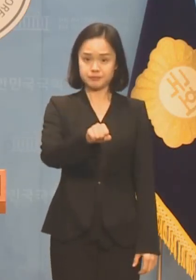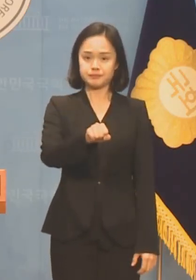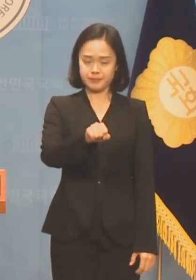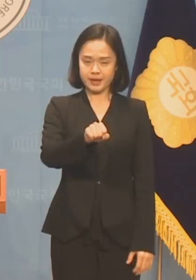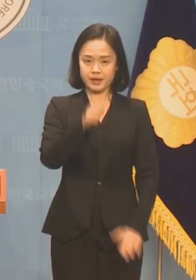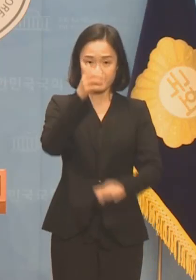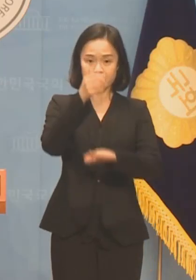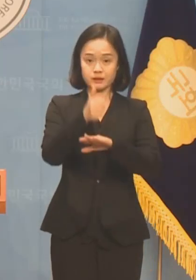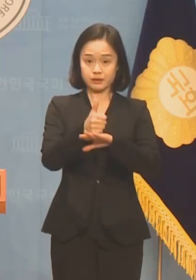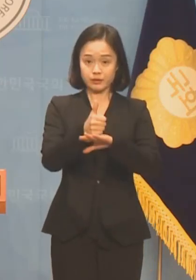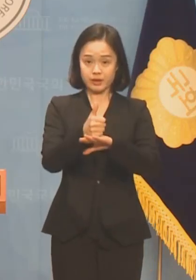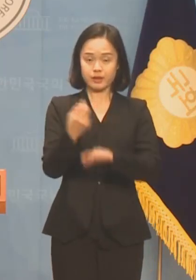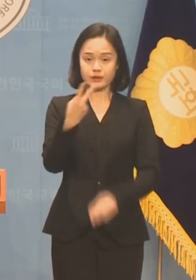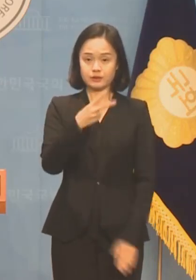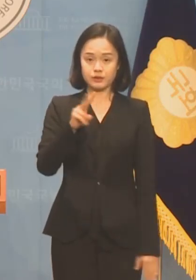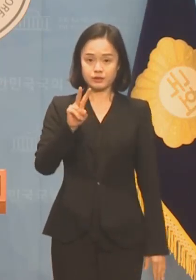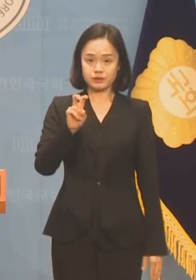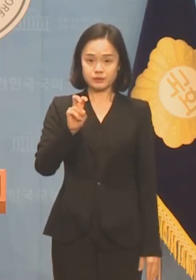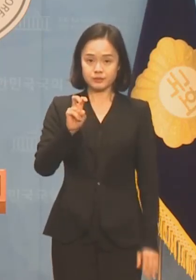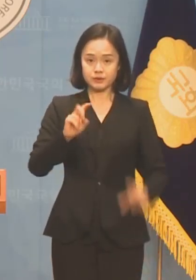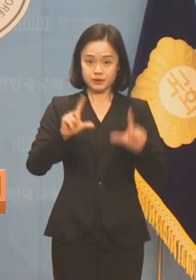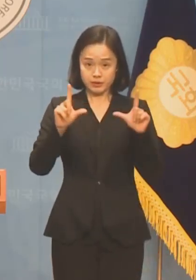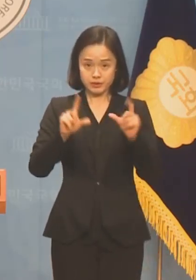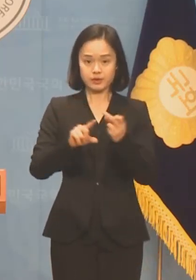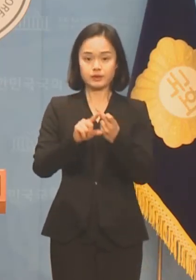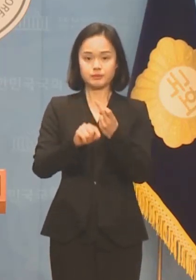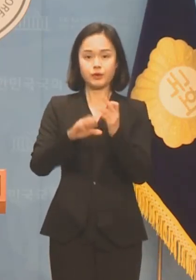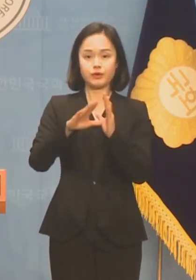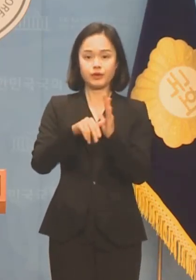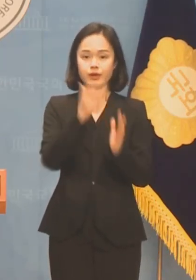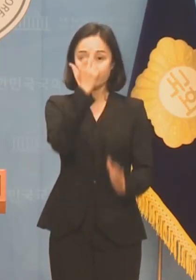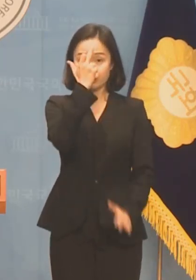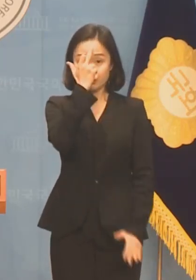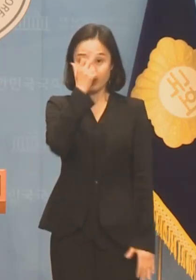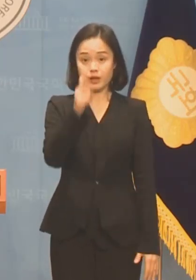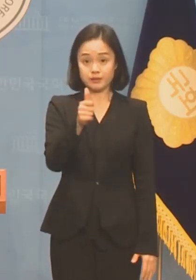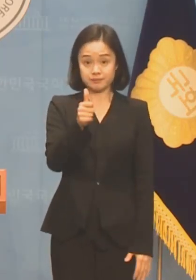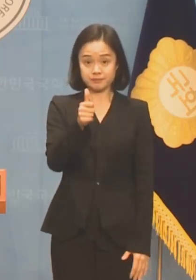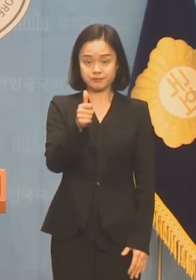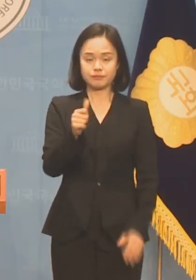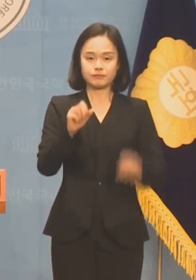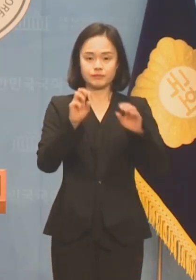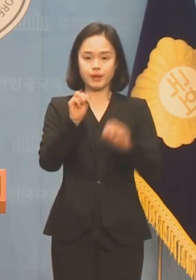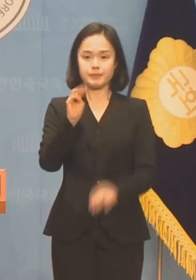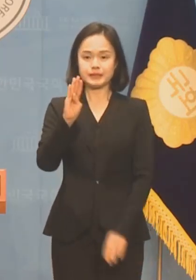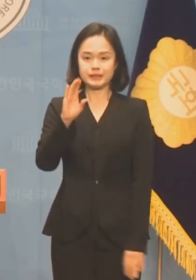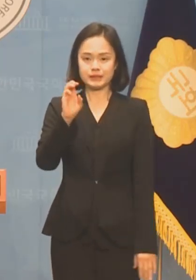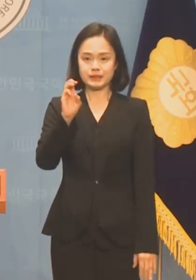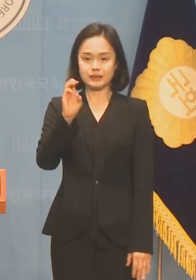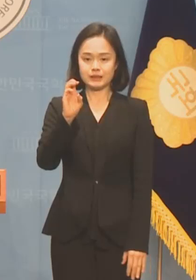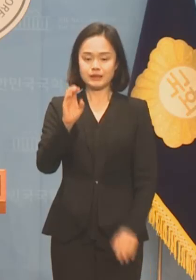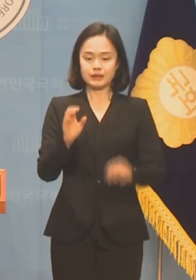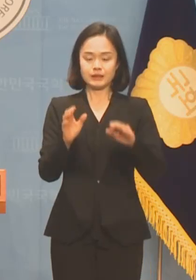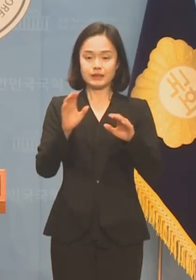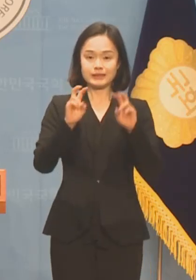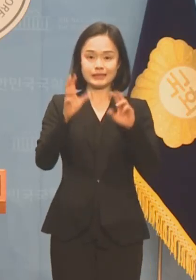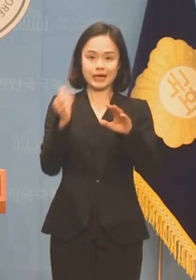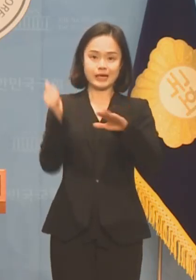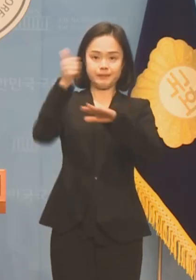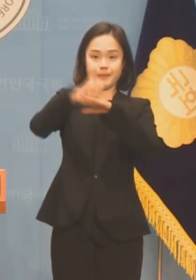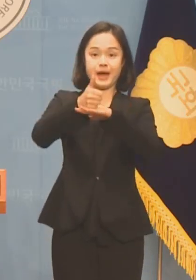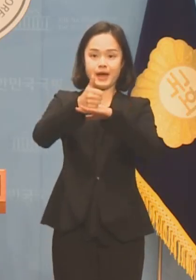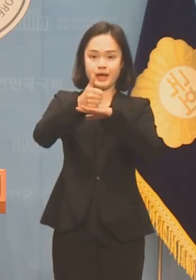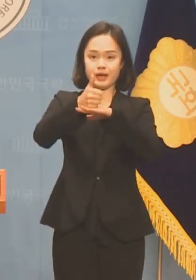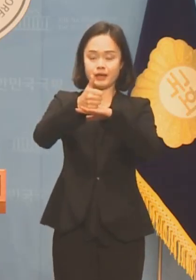12월 최승호가 MBC 사장이 됐습니다. 언론노조와 언론노조 출신 경영진은 그